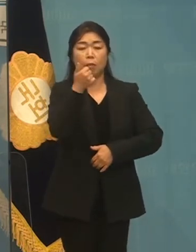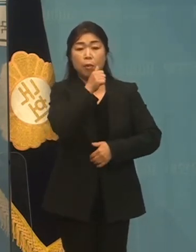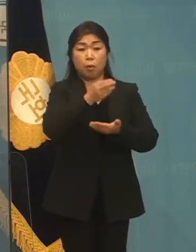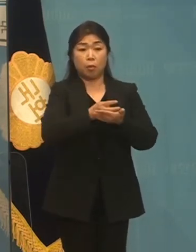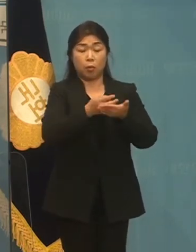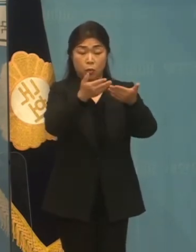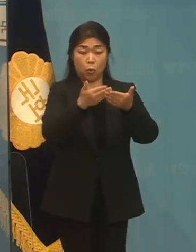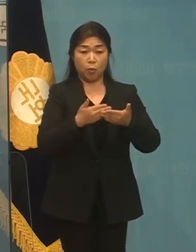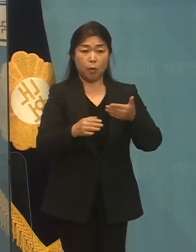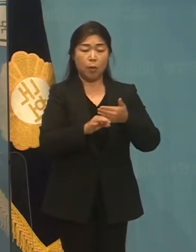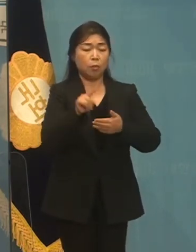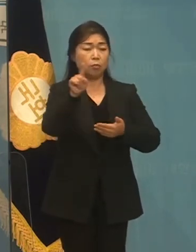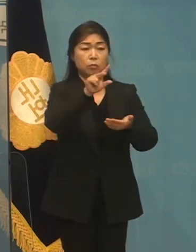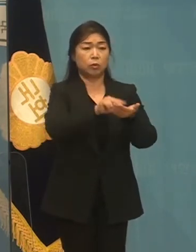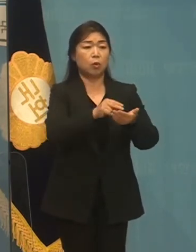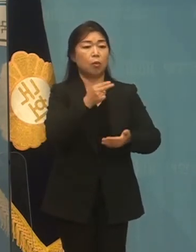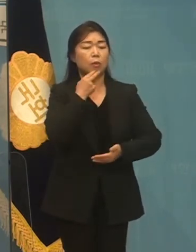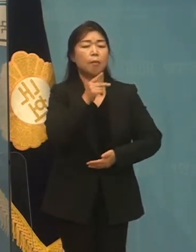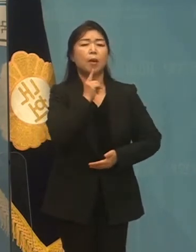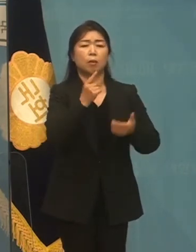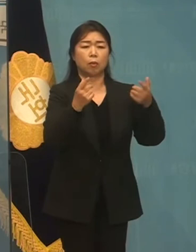아무런 문제가 없다는 뜻입니다.